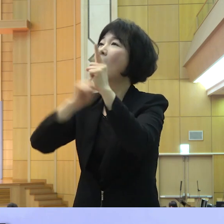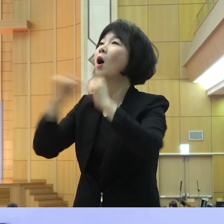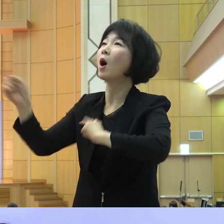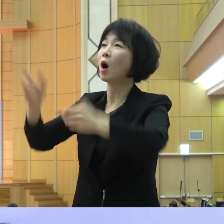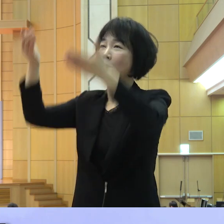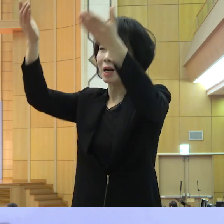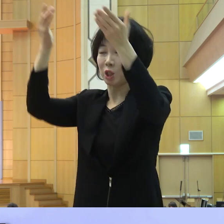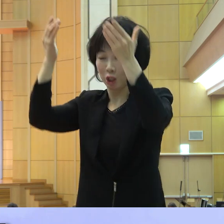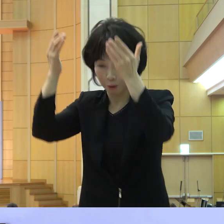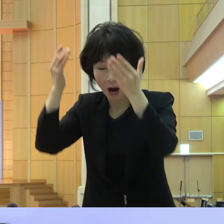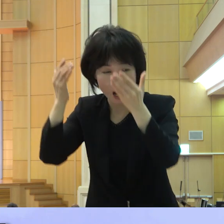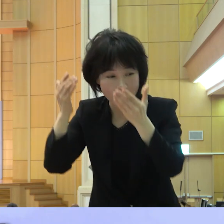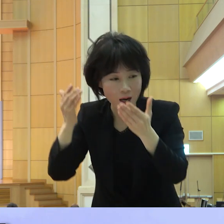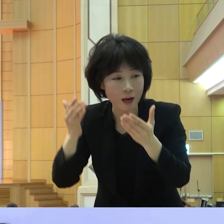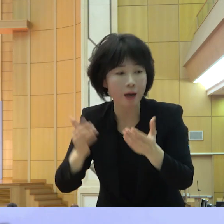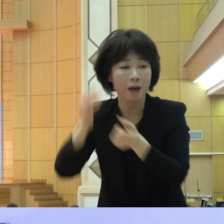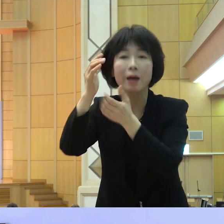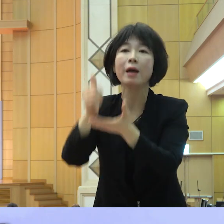하나님께서